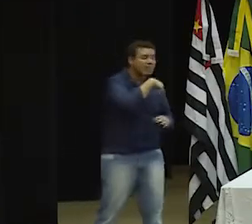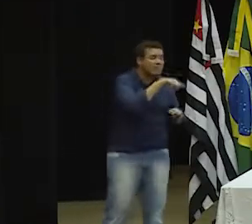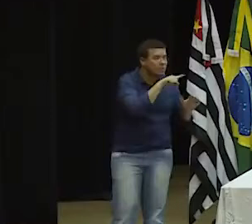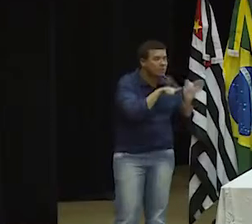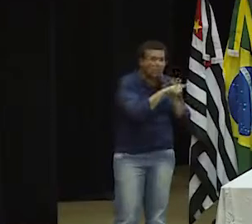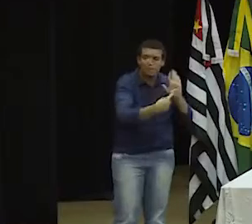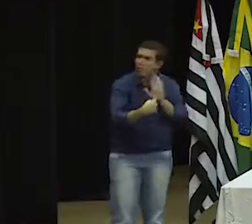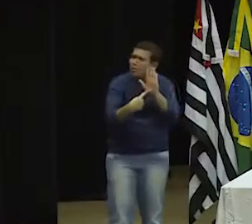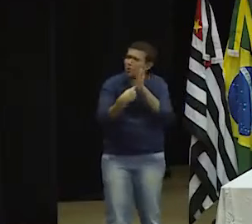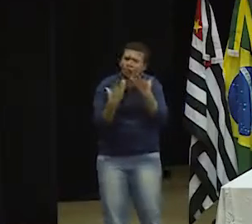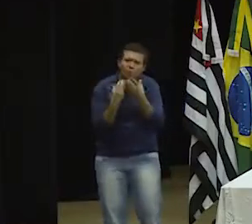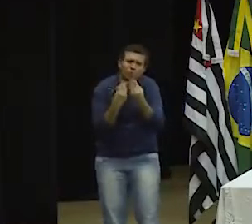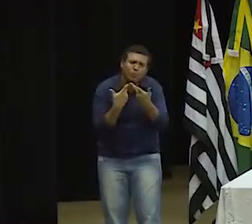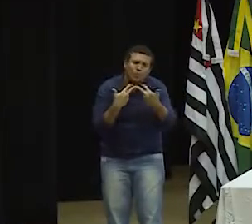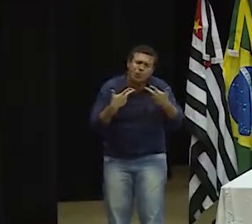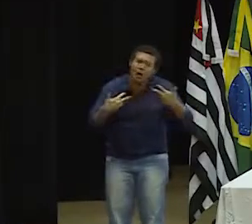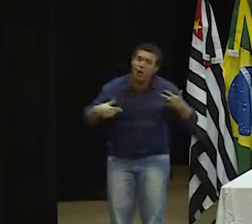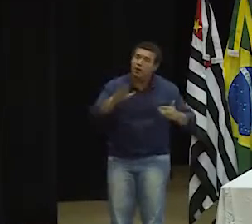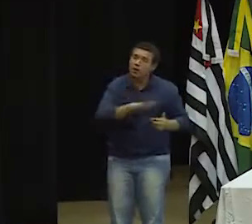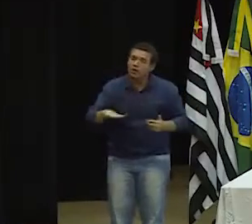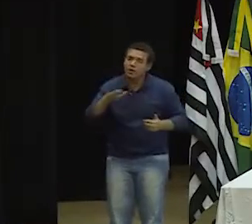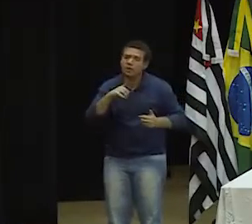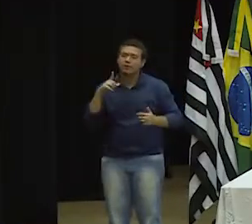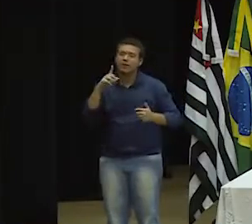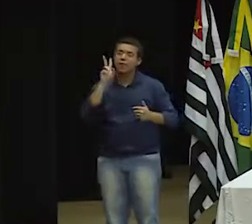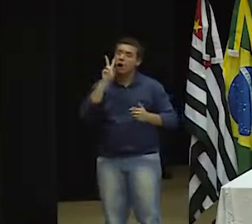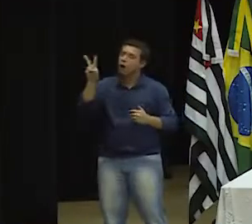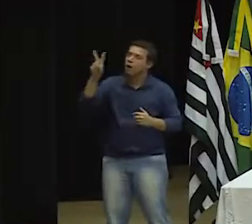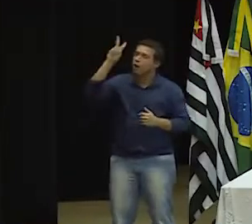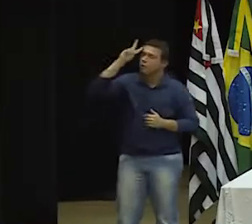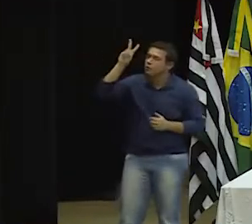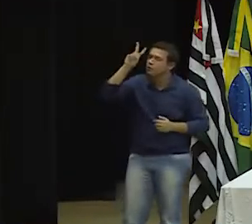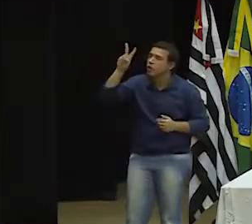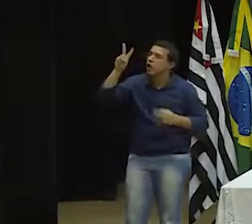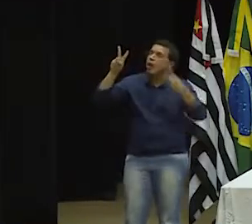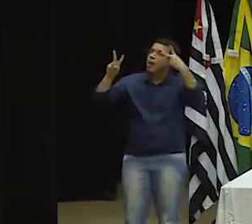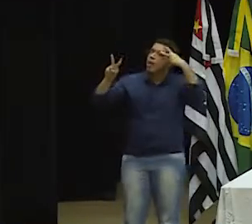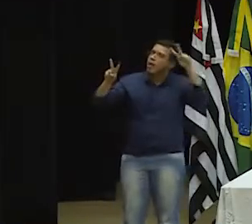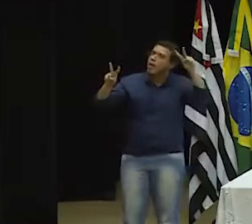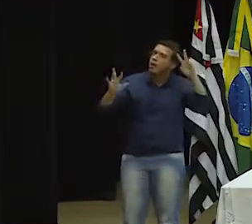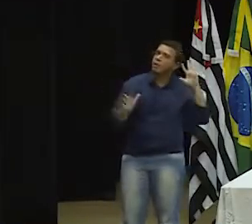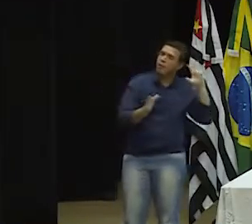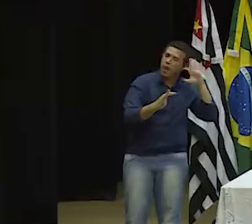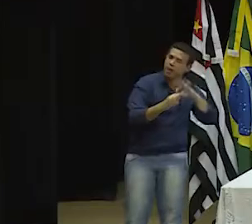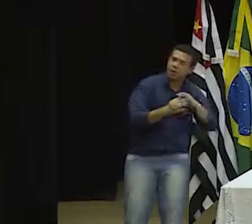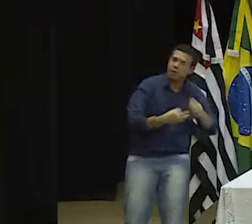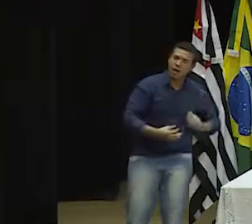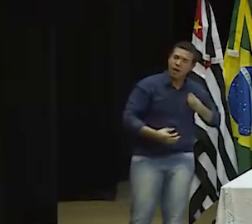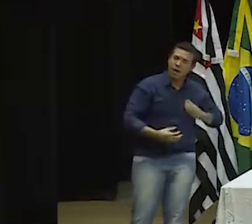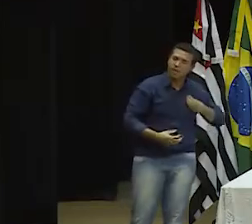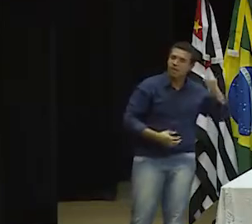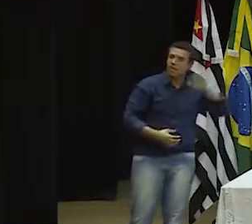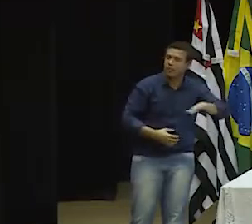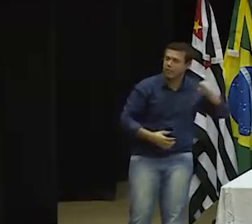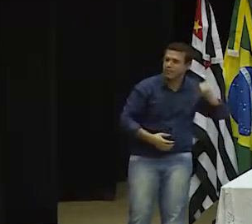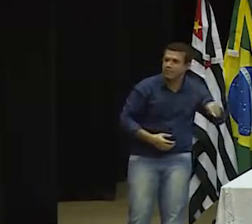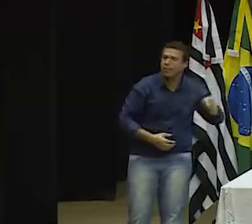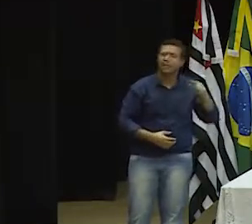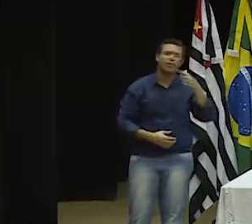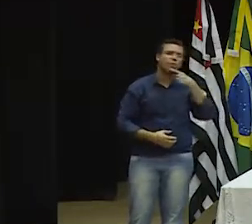religião, família. Então, muitos aspectos que as crianças lembravam da vida deles, do